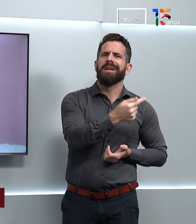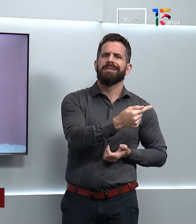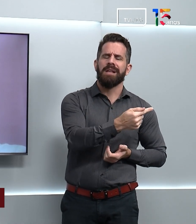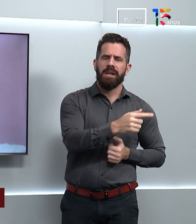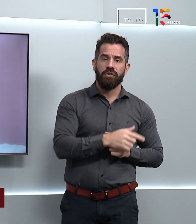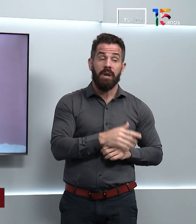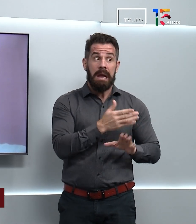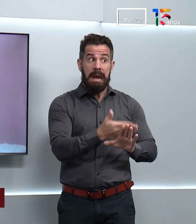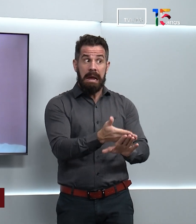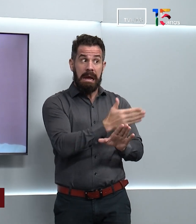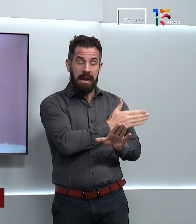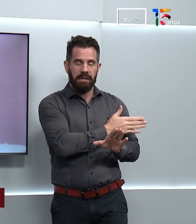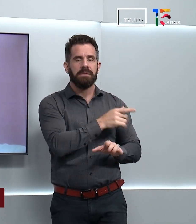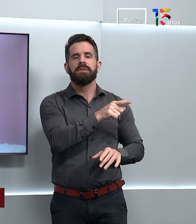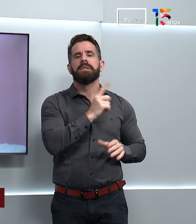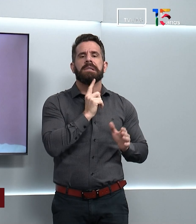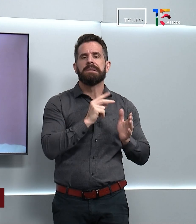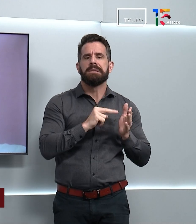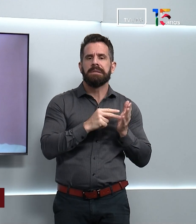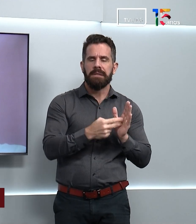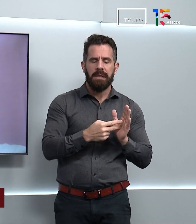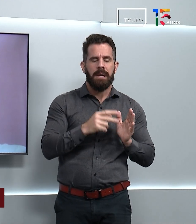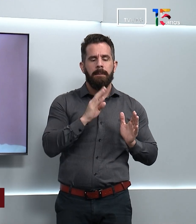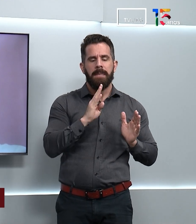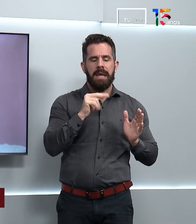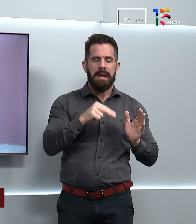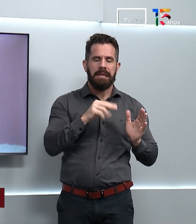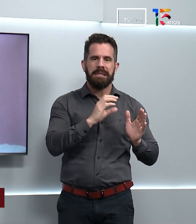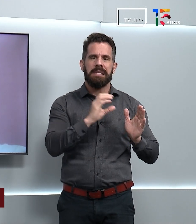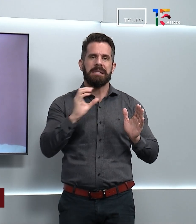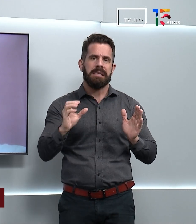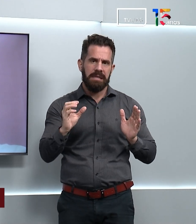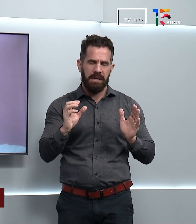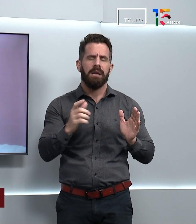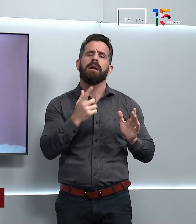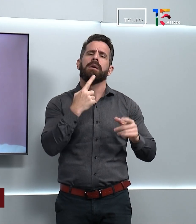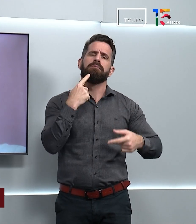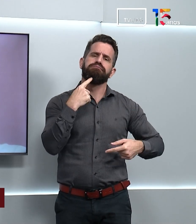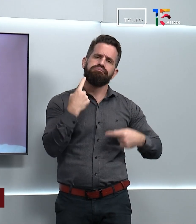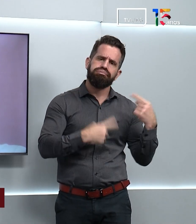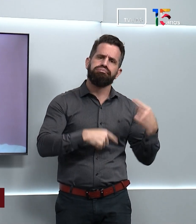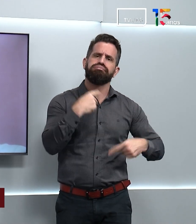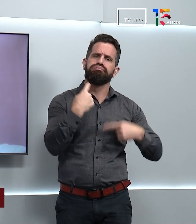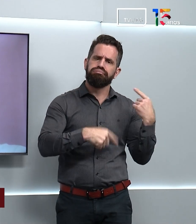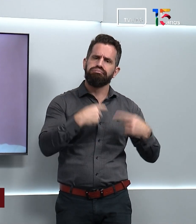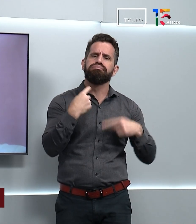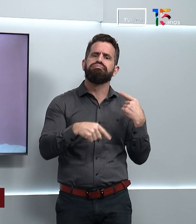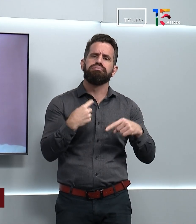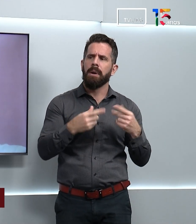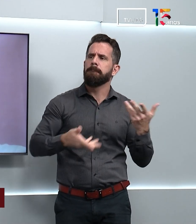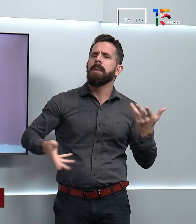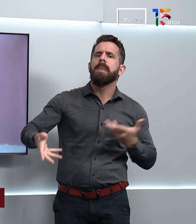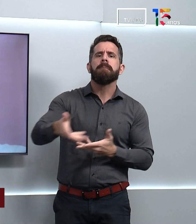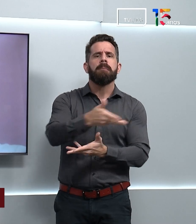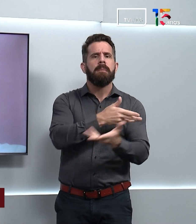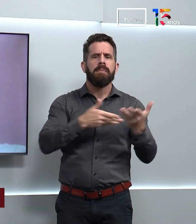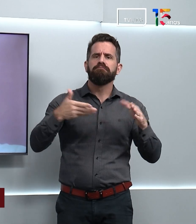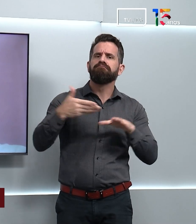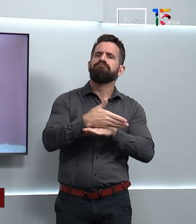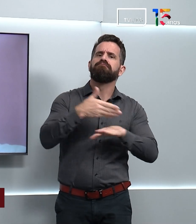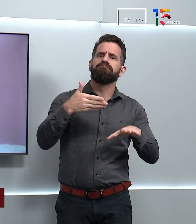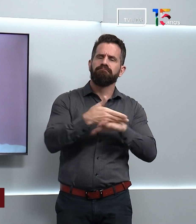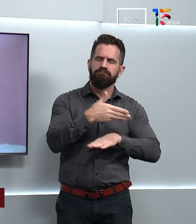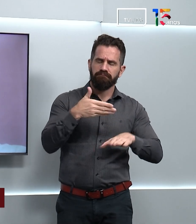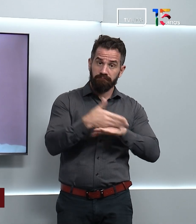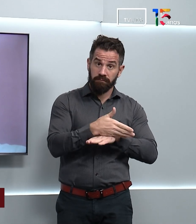que a atualização da BNCC estava sendo debatida de forma participativa e colaborativa. No